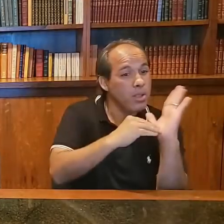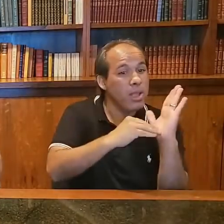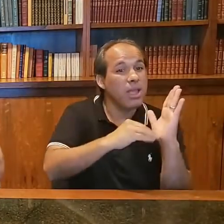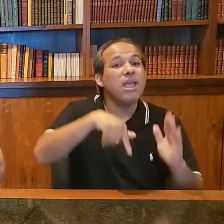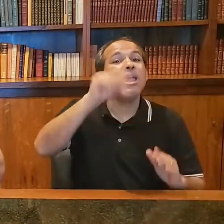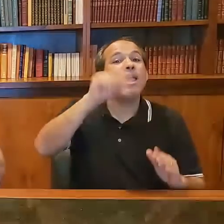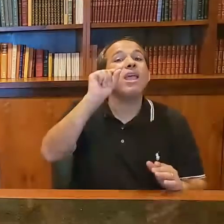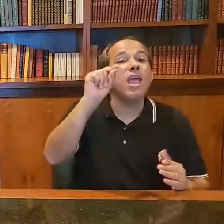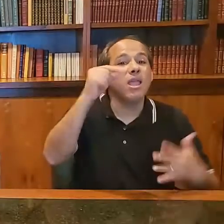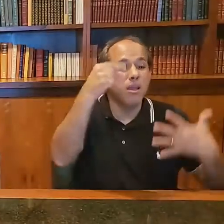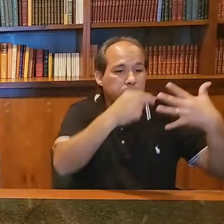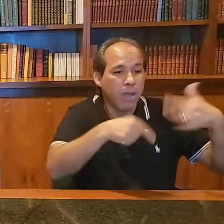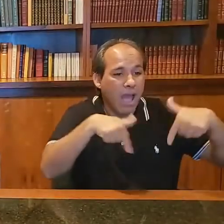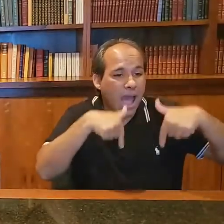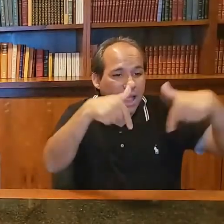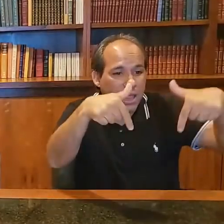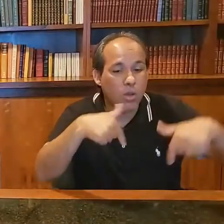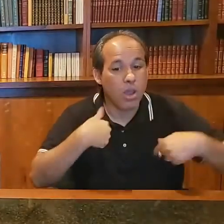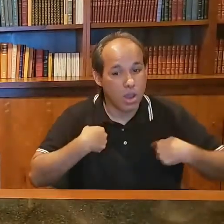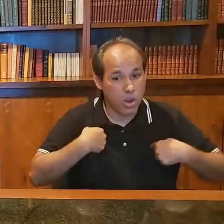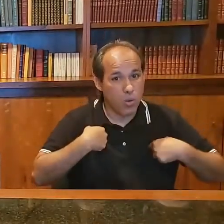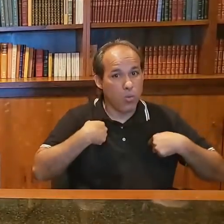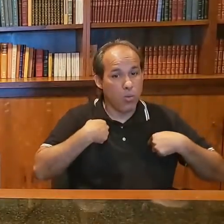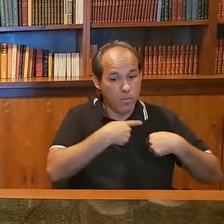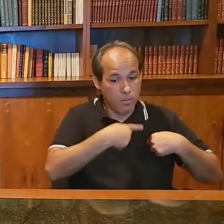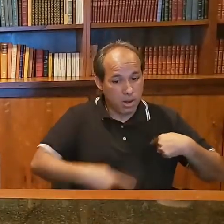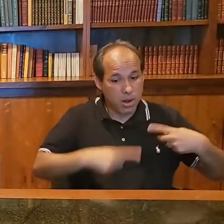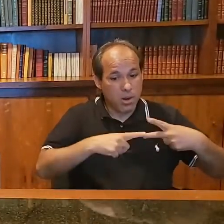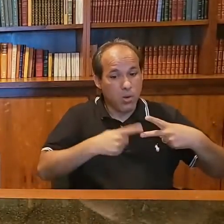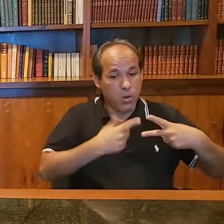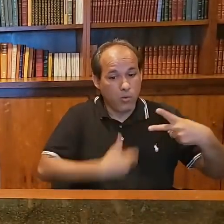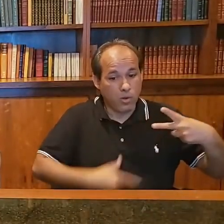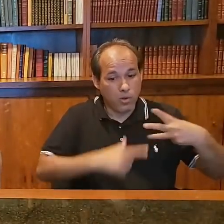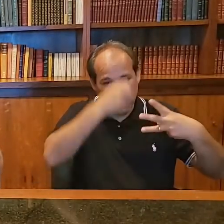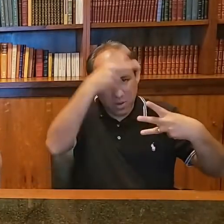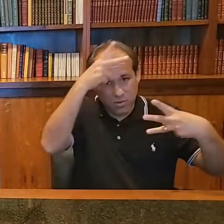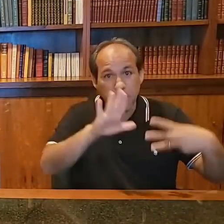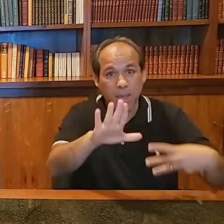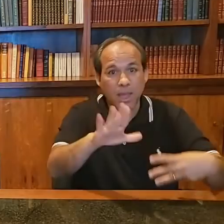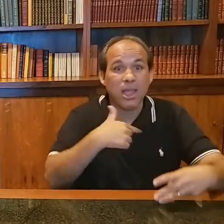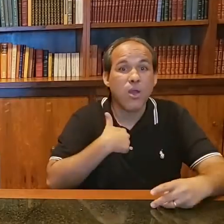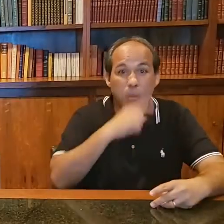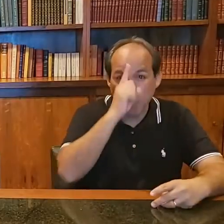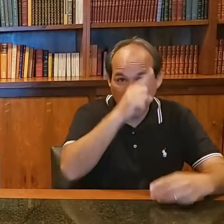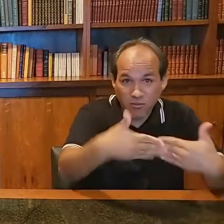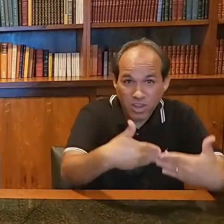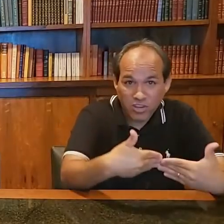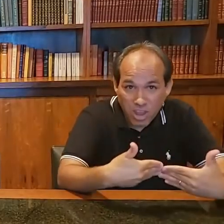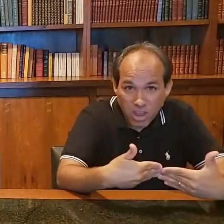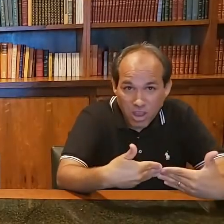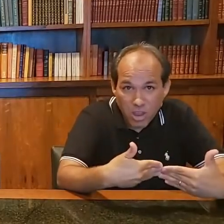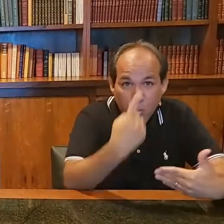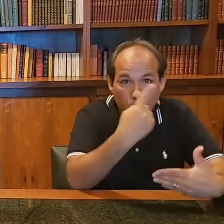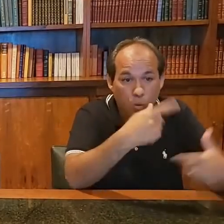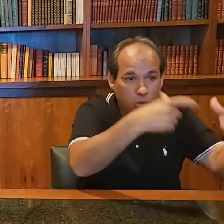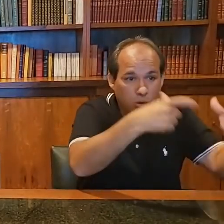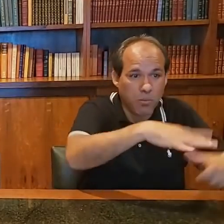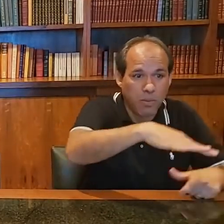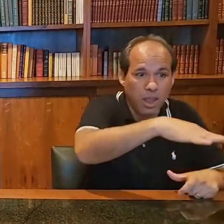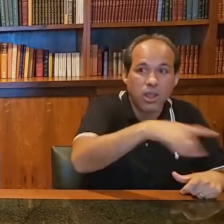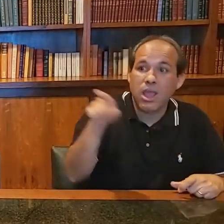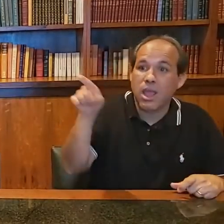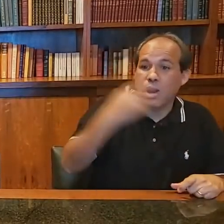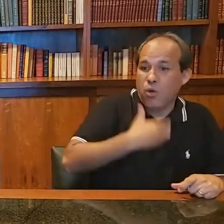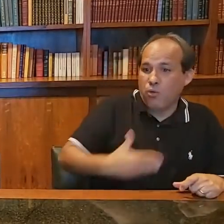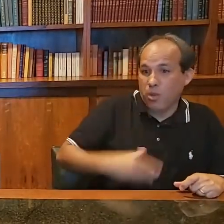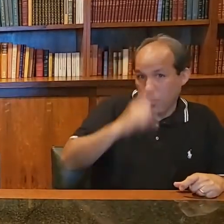cabe a mim, né? Governadores e prefeitos. Só se eu, por exemplo, fechar uma área, o governador pode fechar, obviamente,